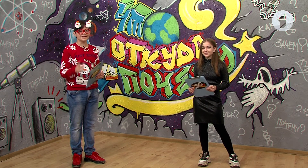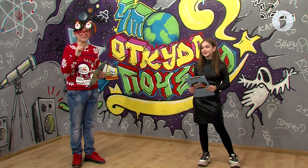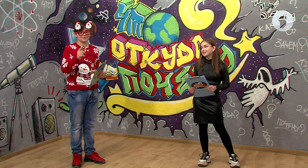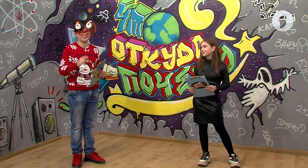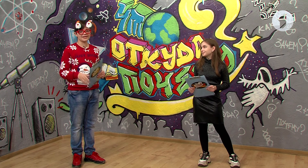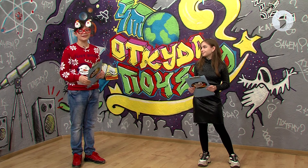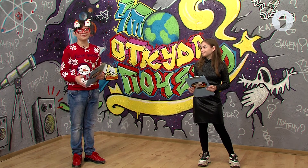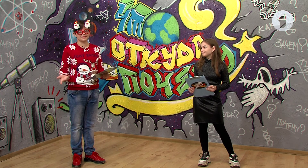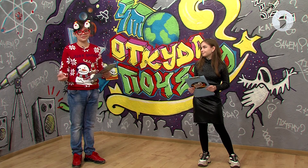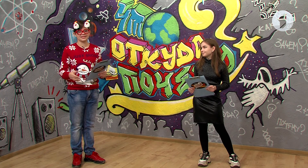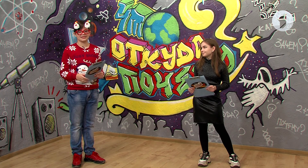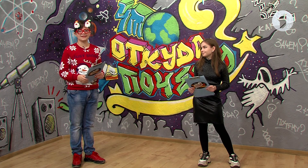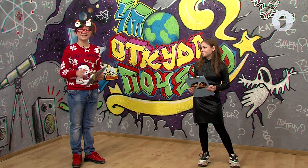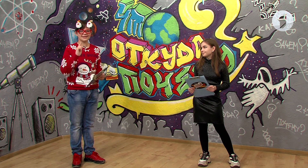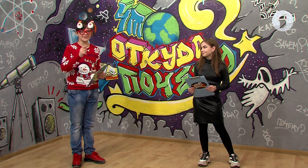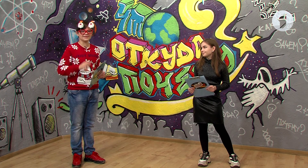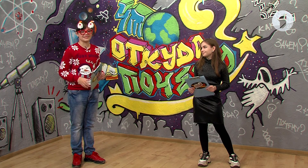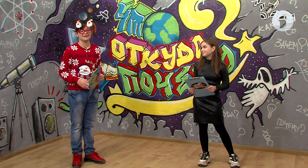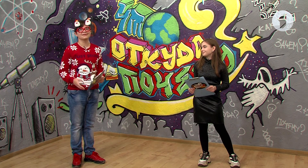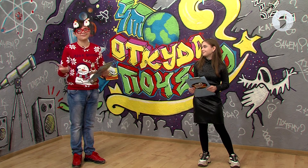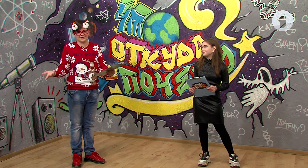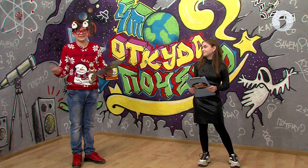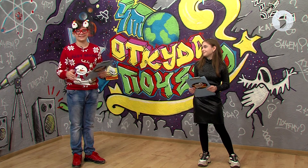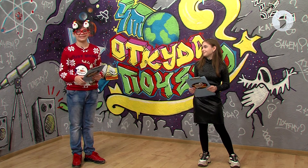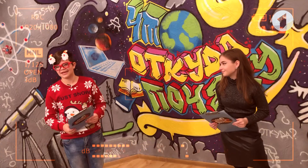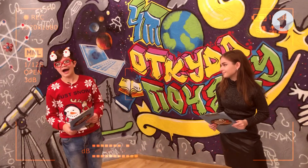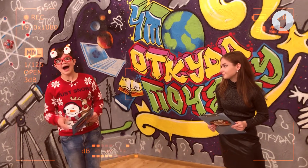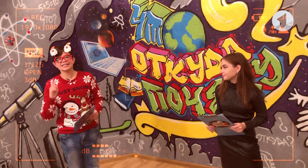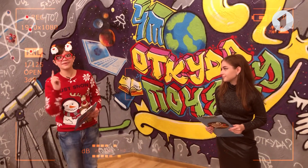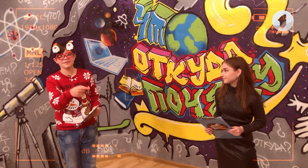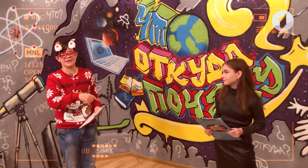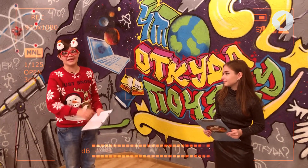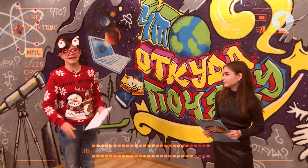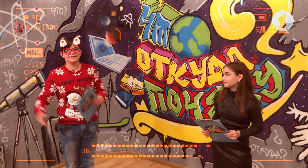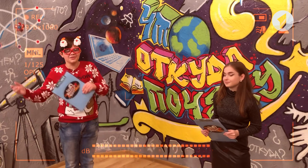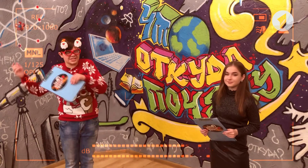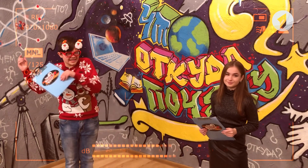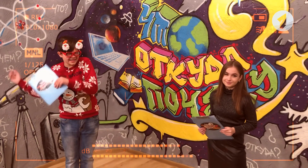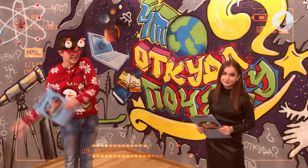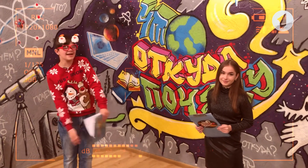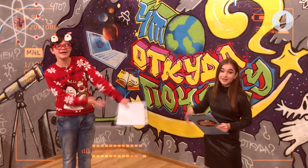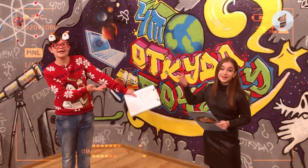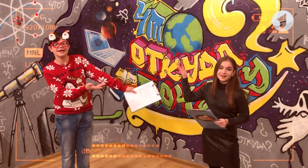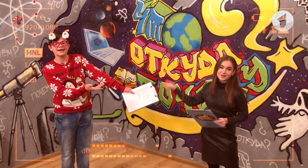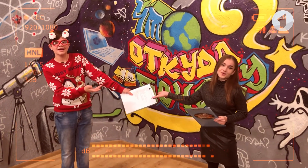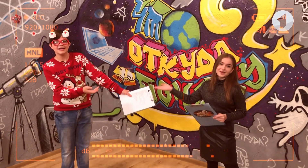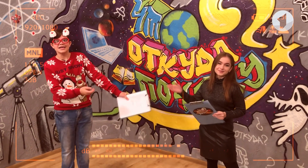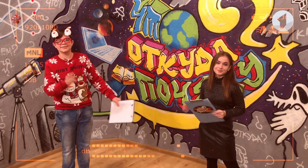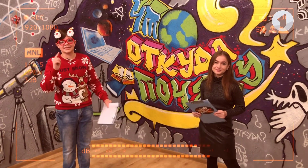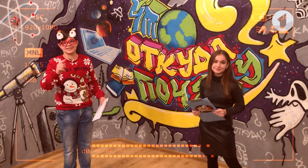Рецепт успеха был в сюжете. Записывайте, пользуйтесь. А с вами были ведущие Ира и Коля. Смотрите нас в